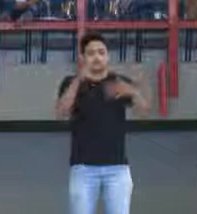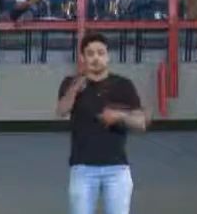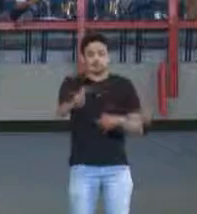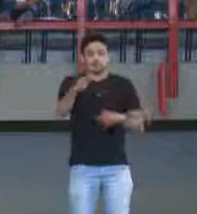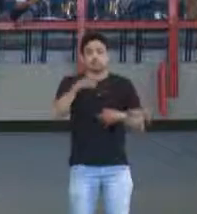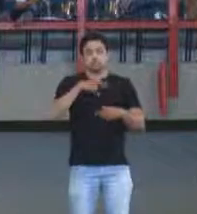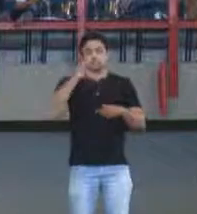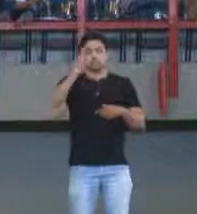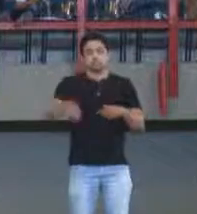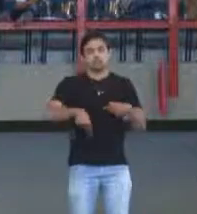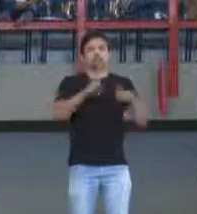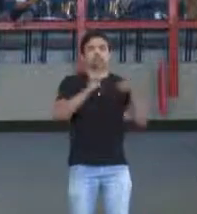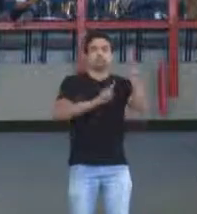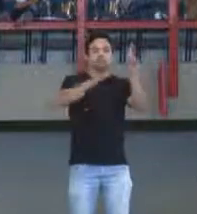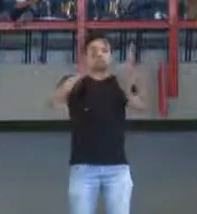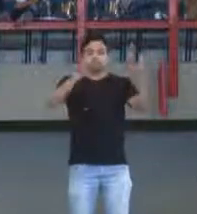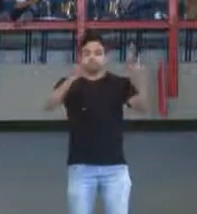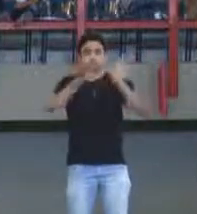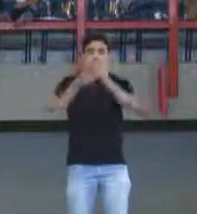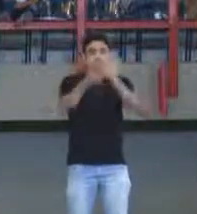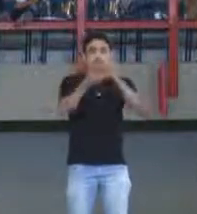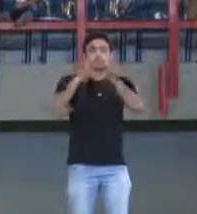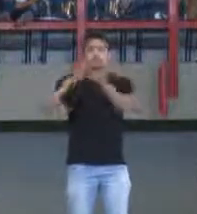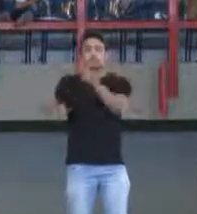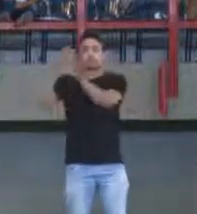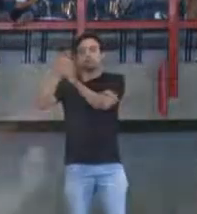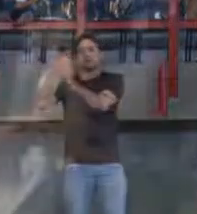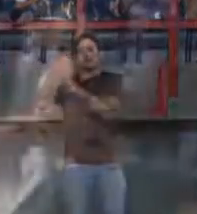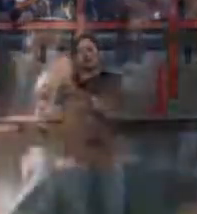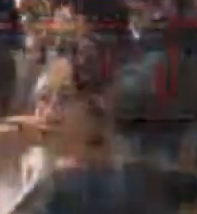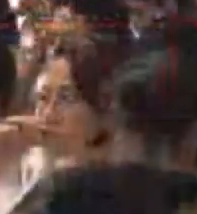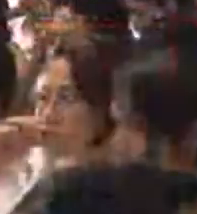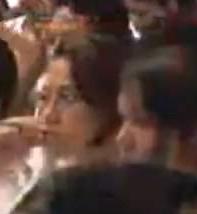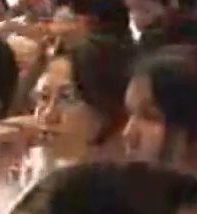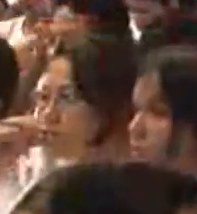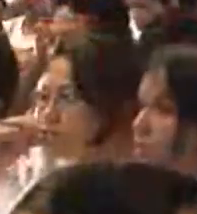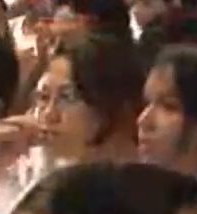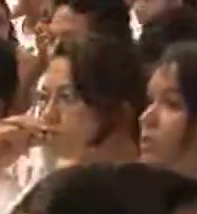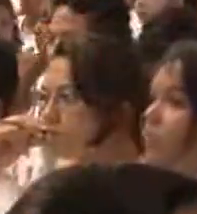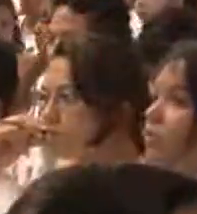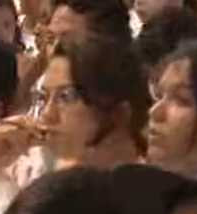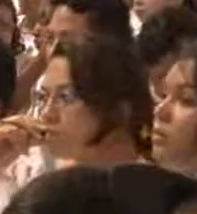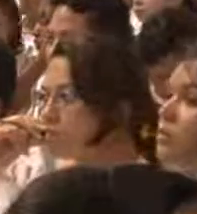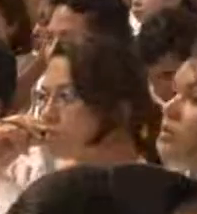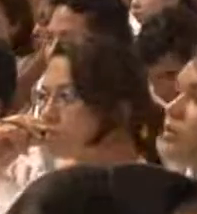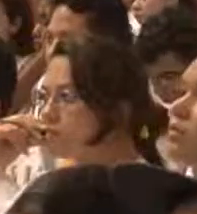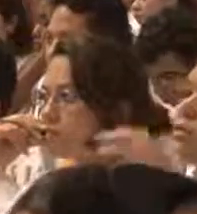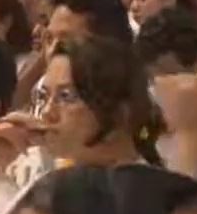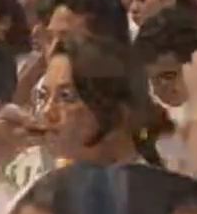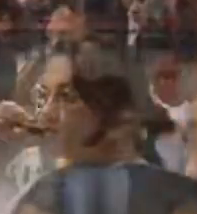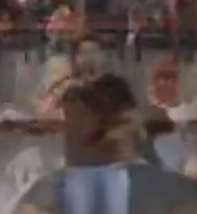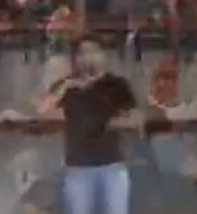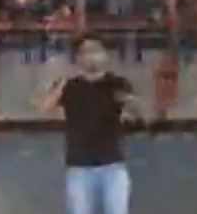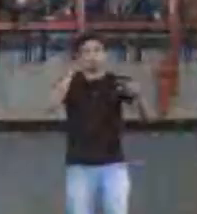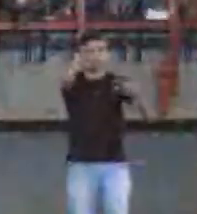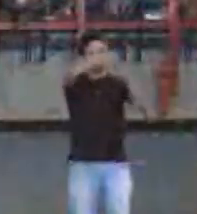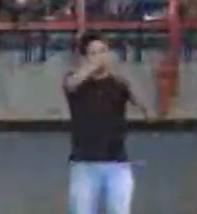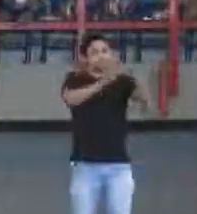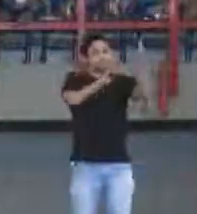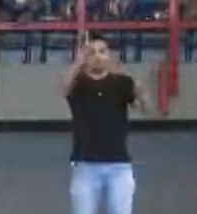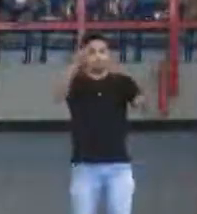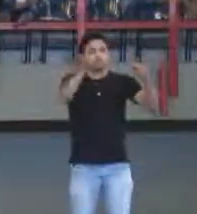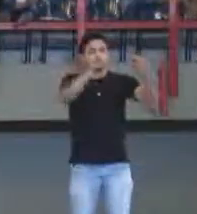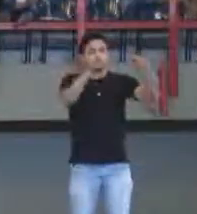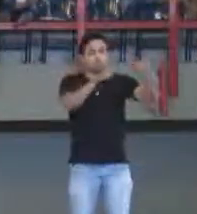estatística e probabilidade. E nós temos duas áreas bem específicas da estatística, duas habilidades bem específicas da estatística. Então,